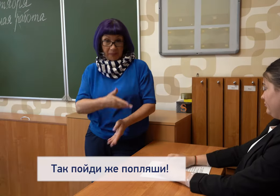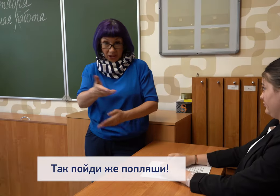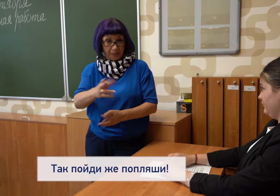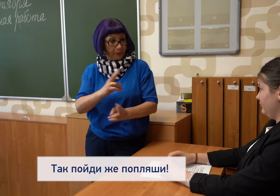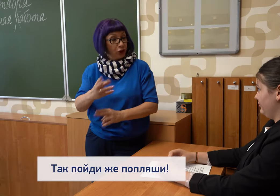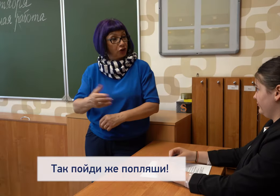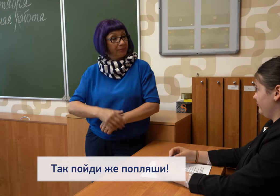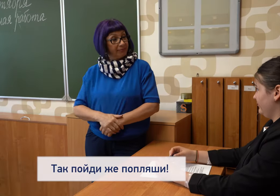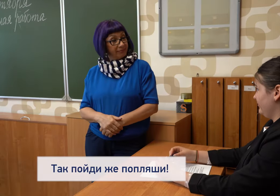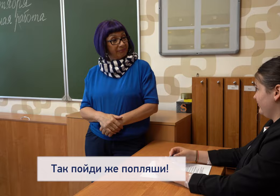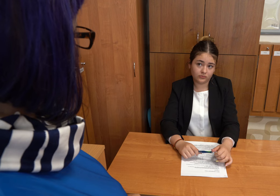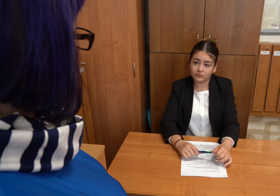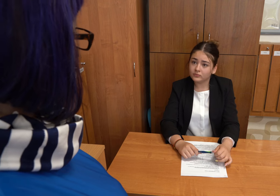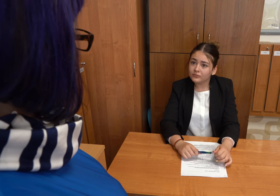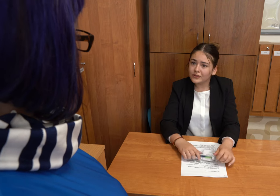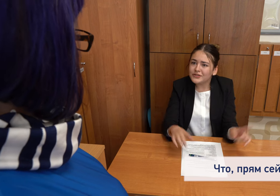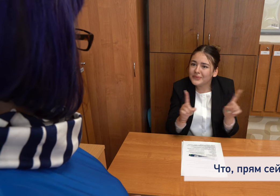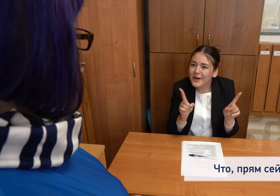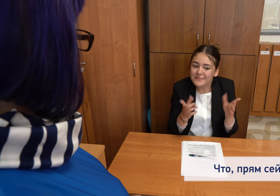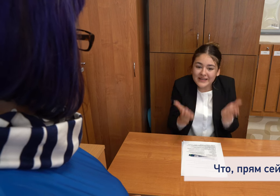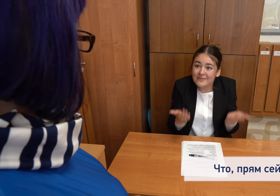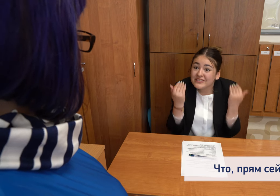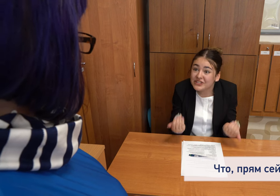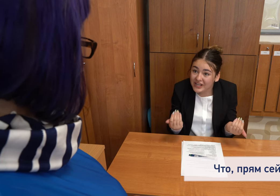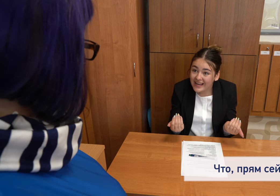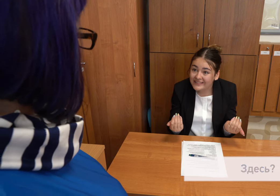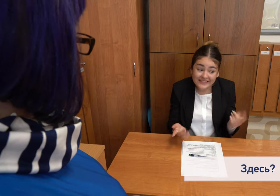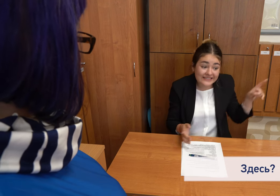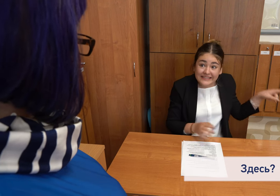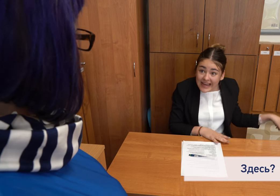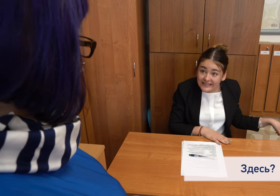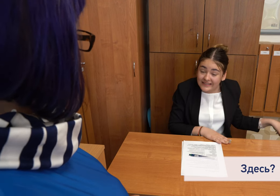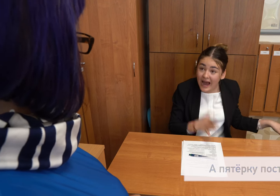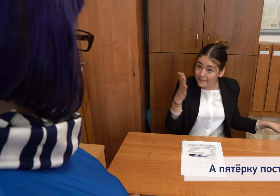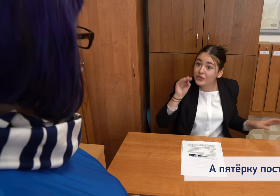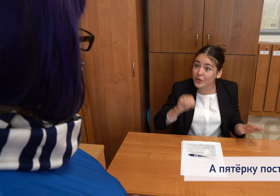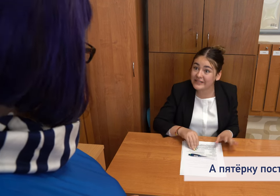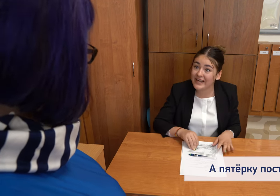пойди же, попляши. Что? Прямо сейчас? Здесь? А пятерку поставите?